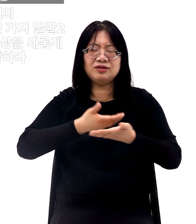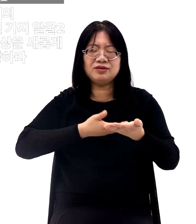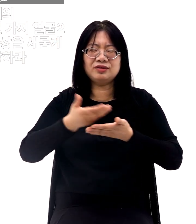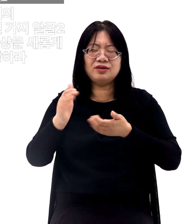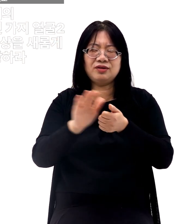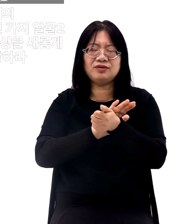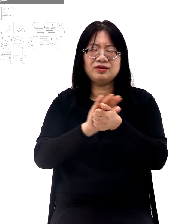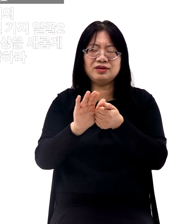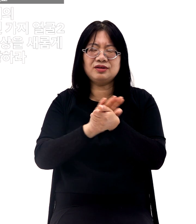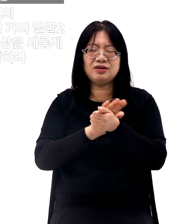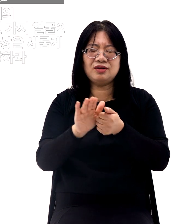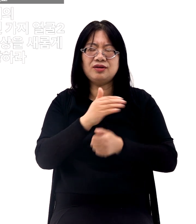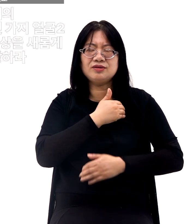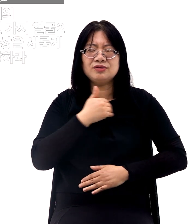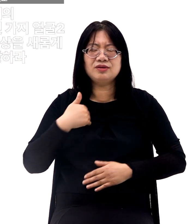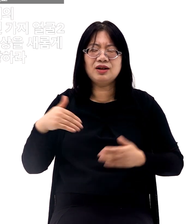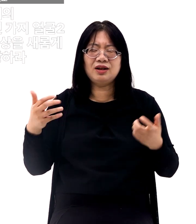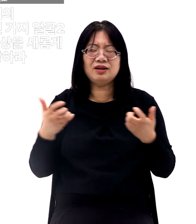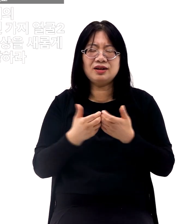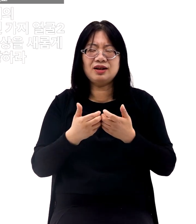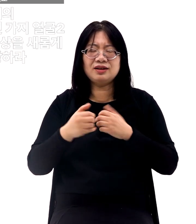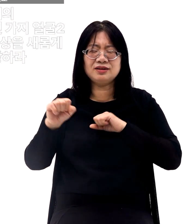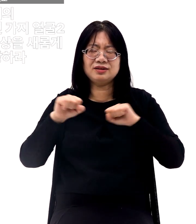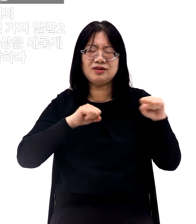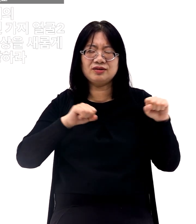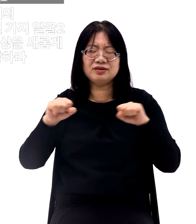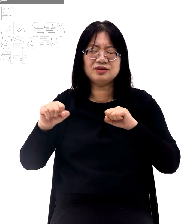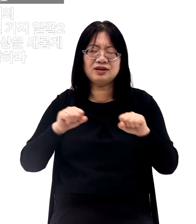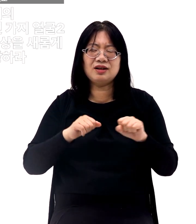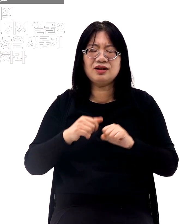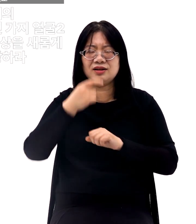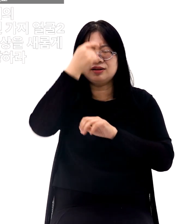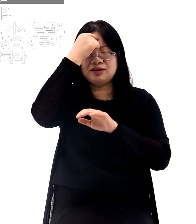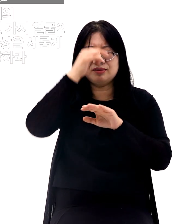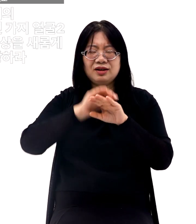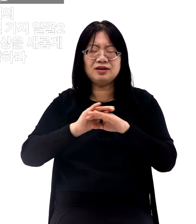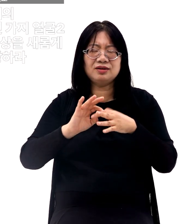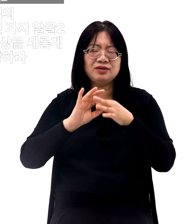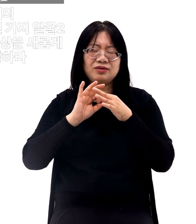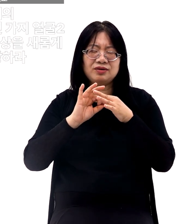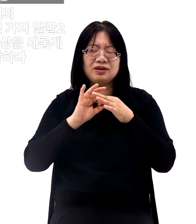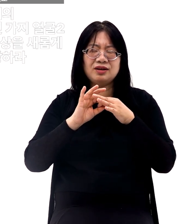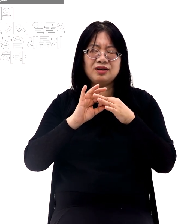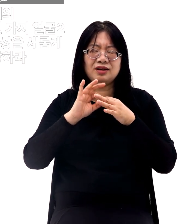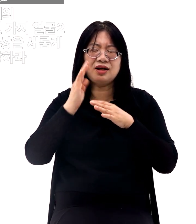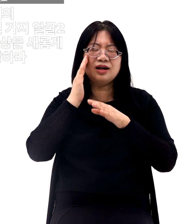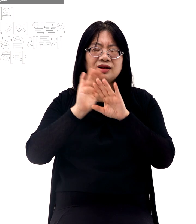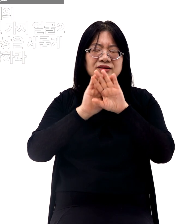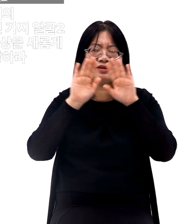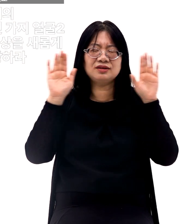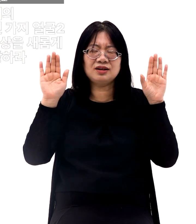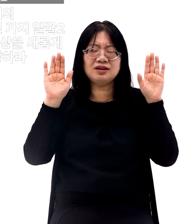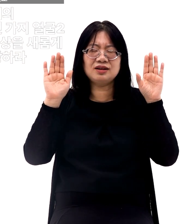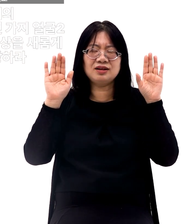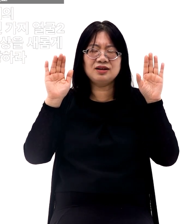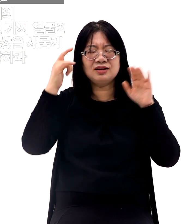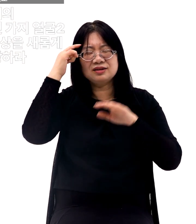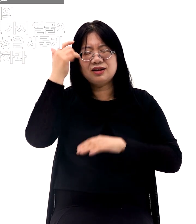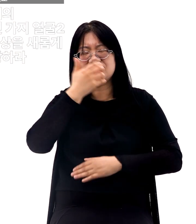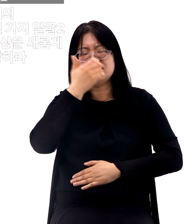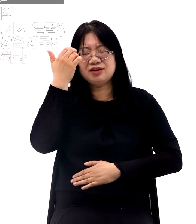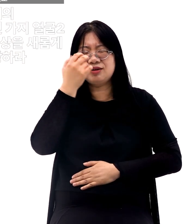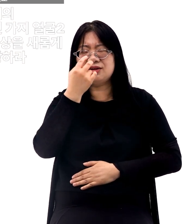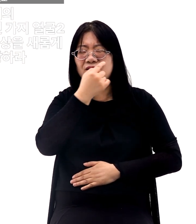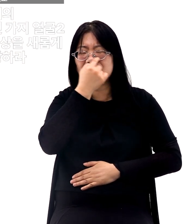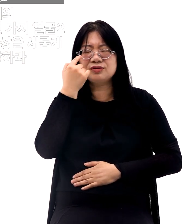교통 위로 충만하게 하시는 역사가 예배를 통해 하늘의 상상력의